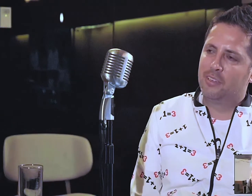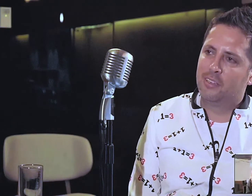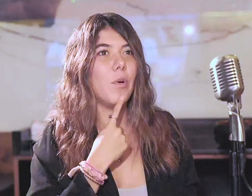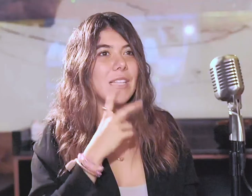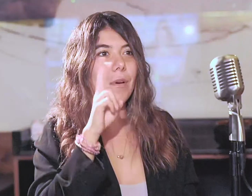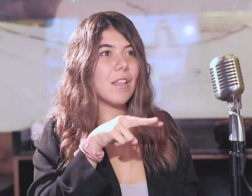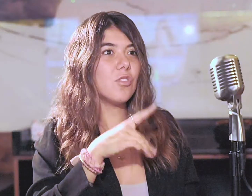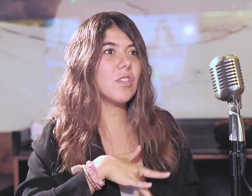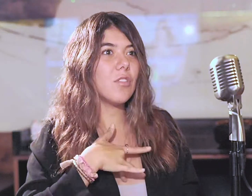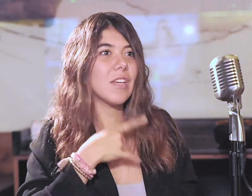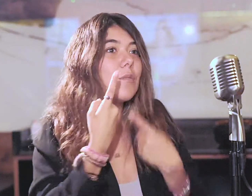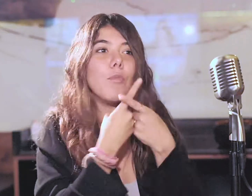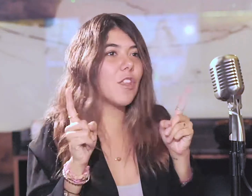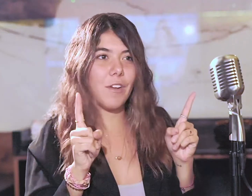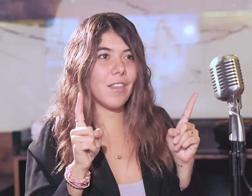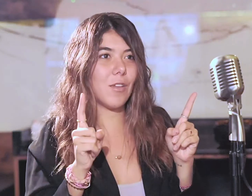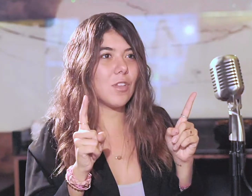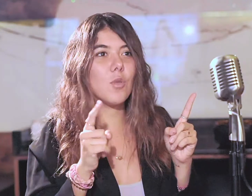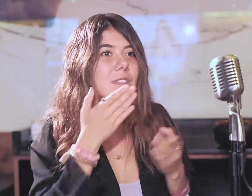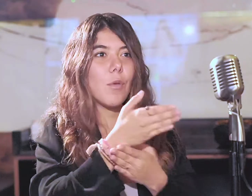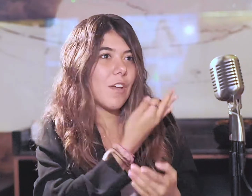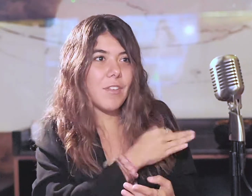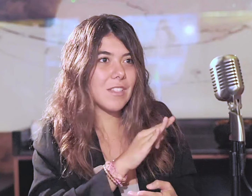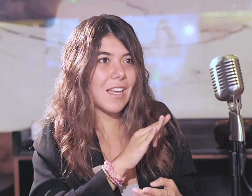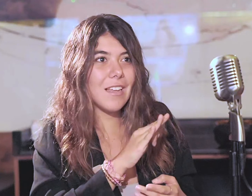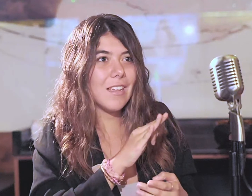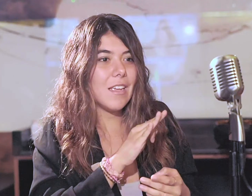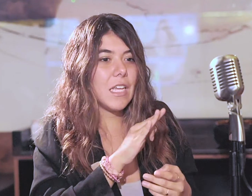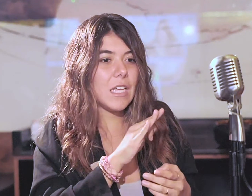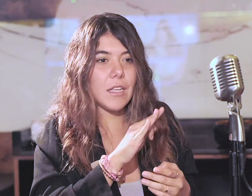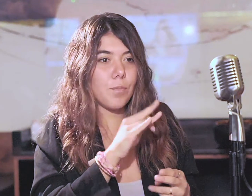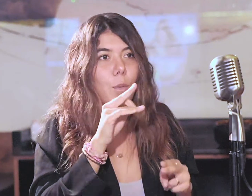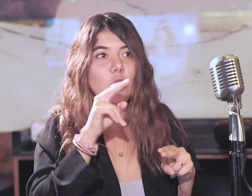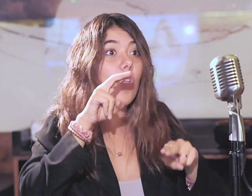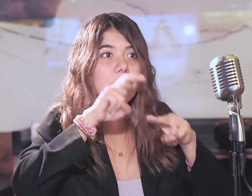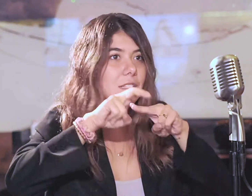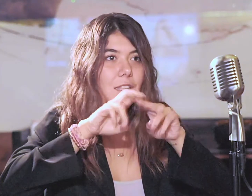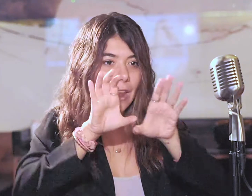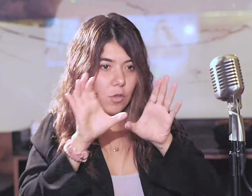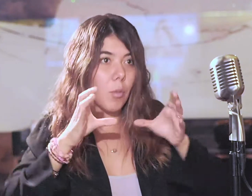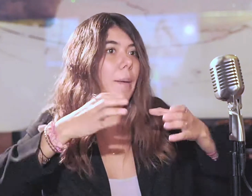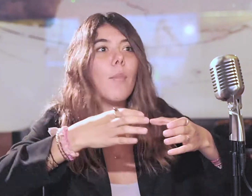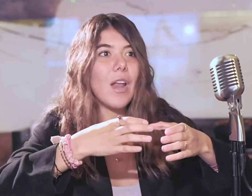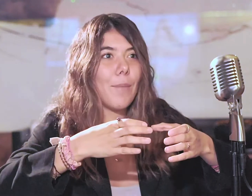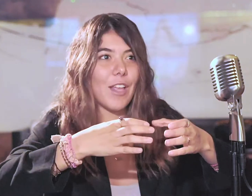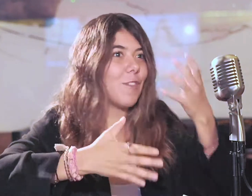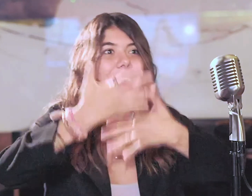Pues la verdad yo siento que es muy diferente o sea tú vas a una fiesta y por lo todos están sentados como que en bola porque